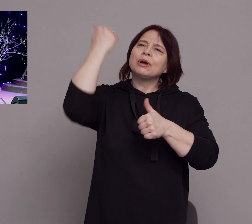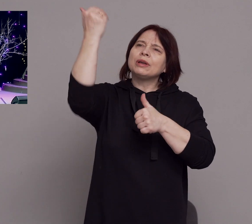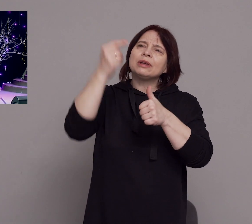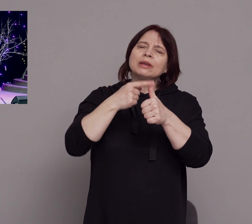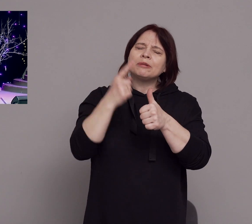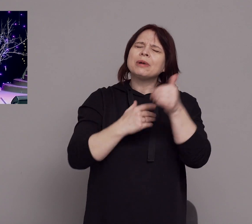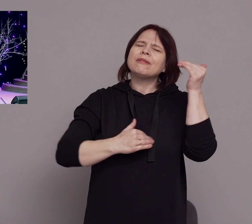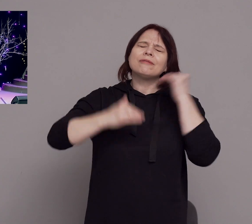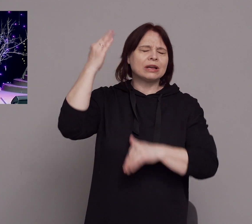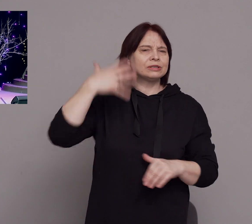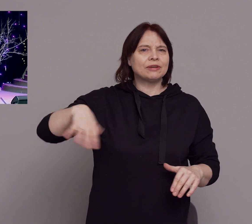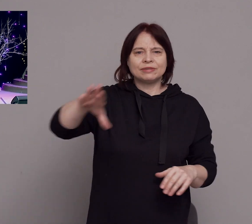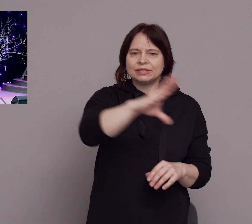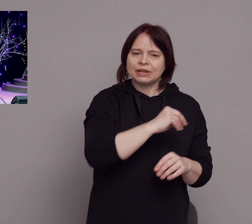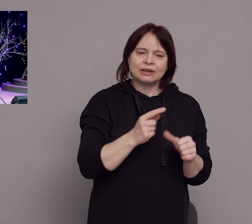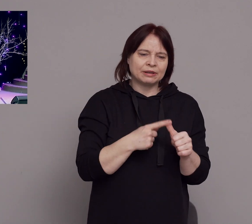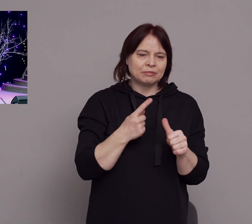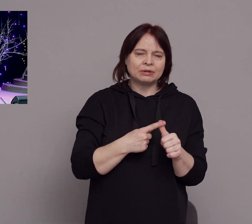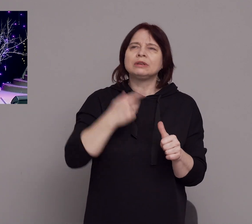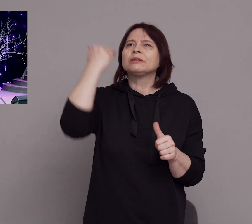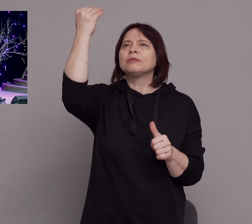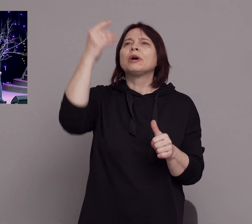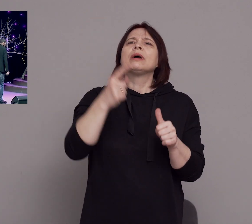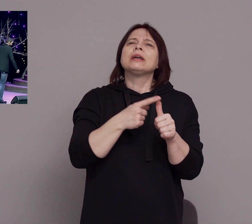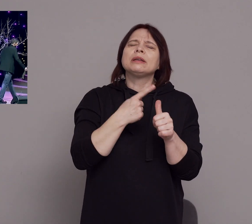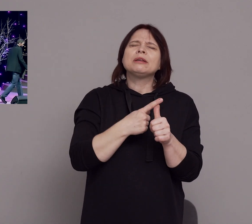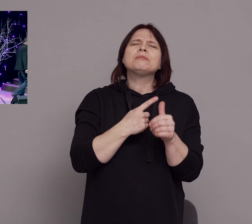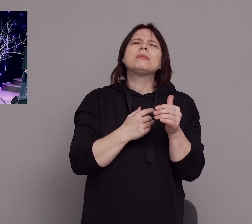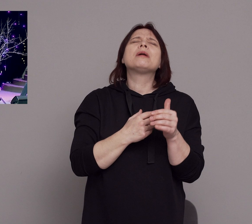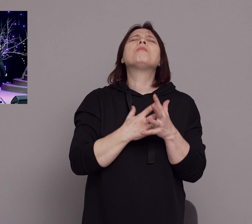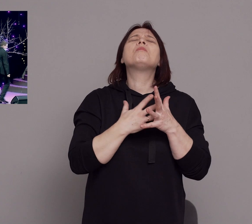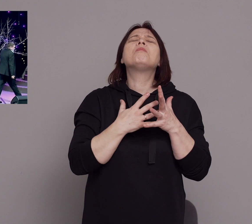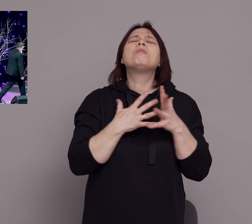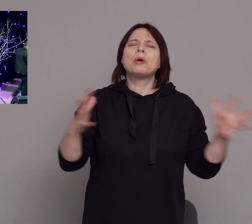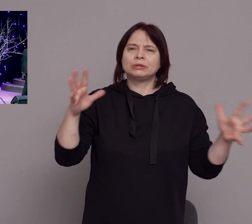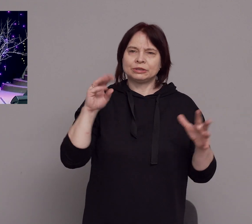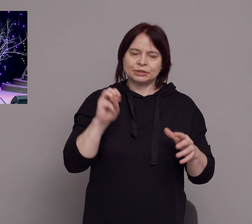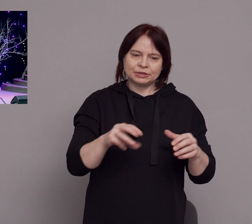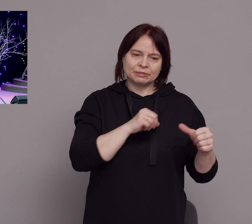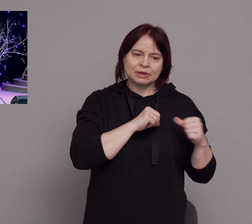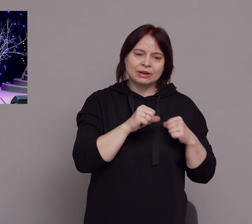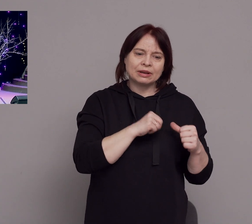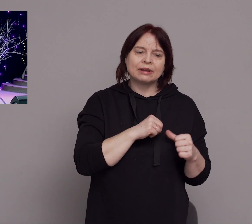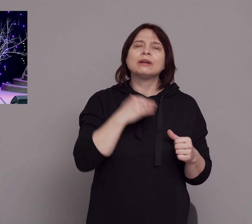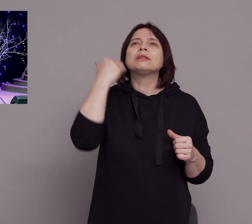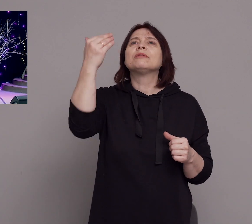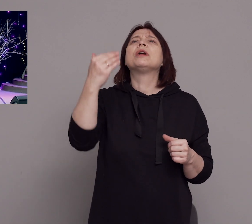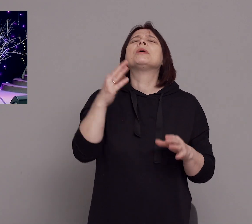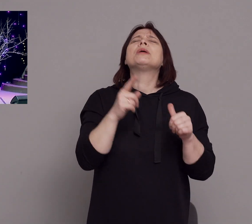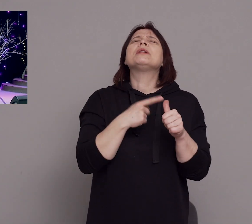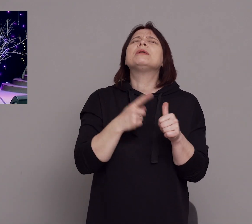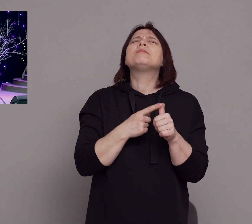всех имен, Господь. Твое имя, оно больше греха, Боже. Твое имя, оно больше смерти, Иисус.